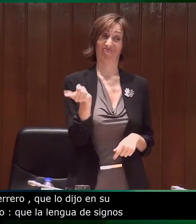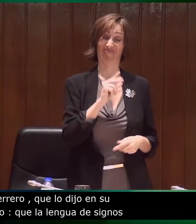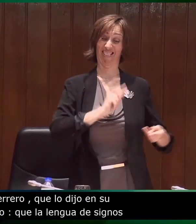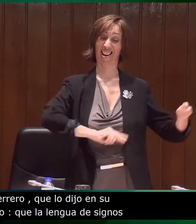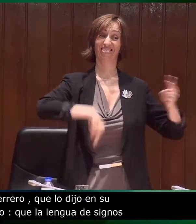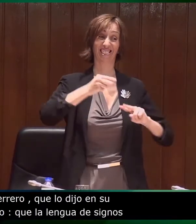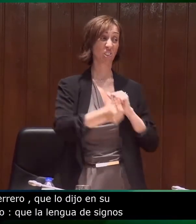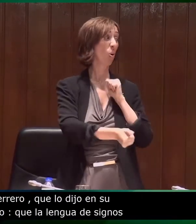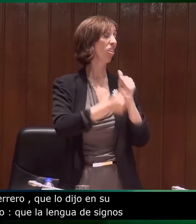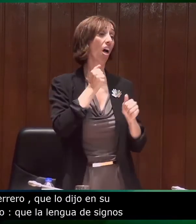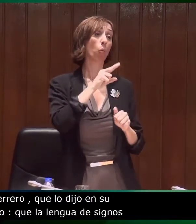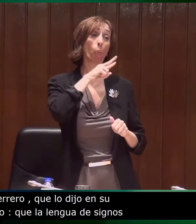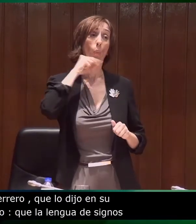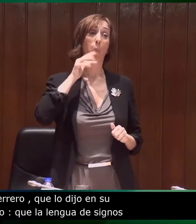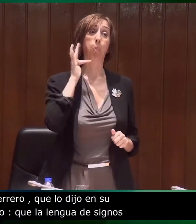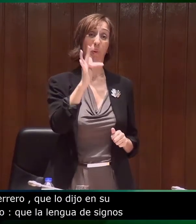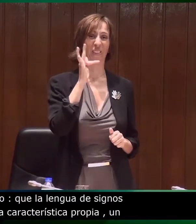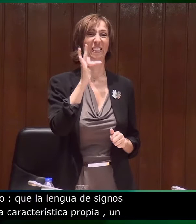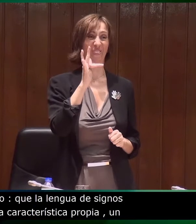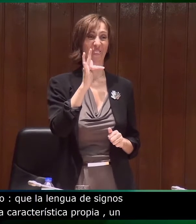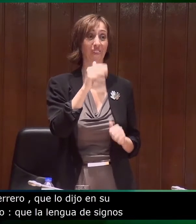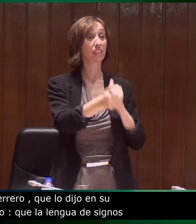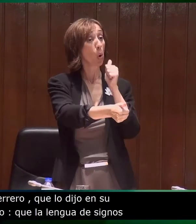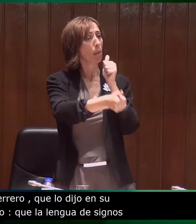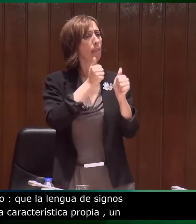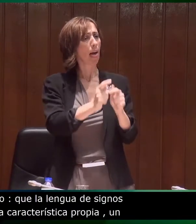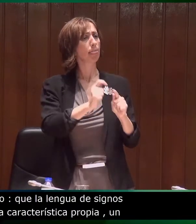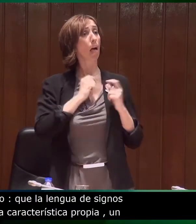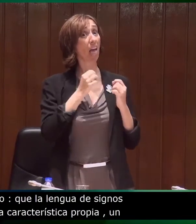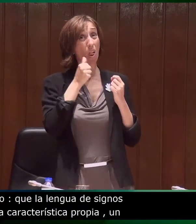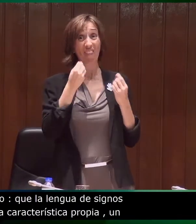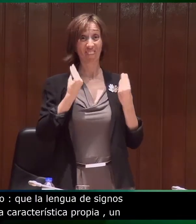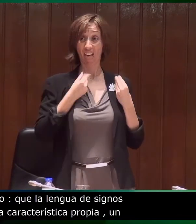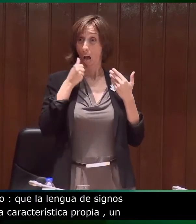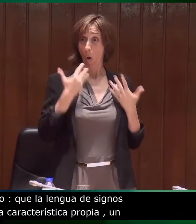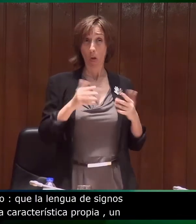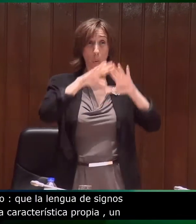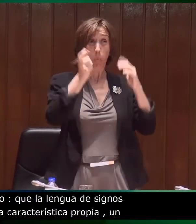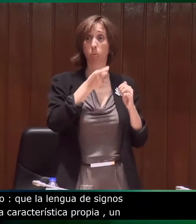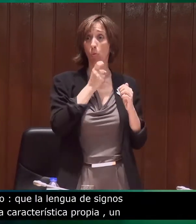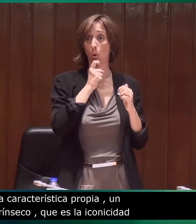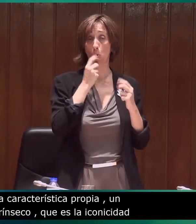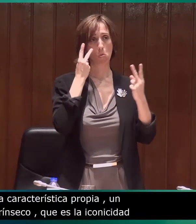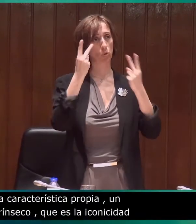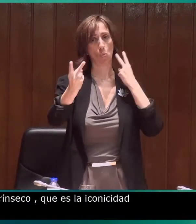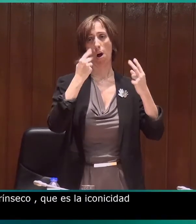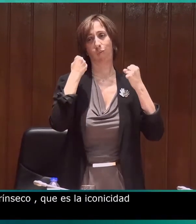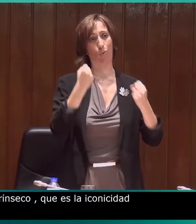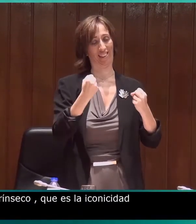la iconicidad y es algo que es muy positivo la conicidad lo que nos da actualmente en nuestra vida en el